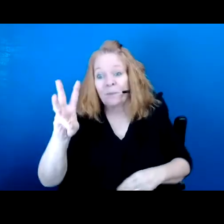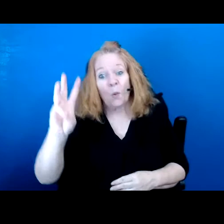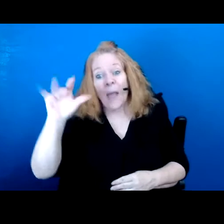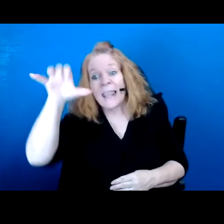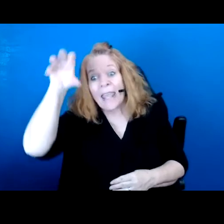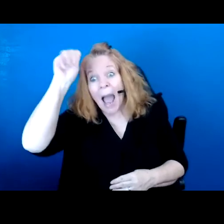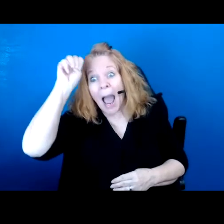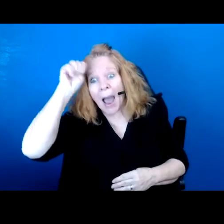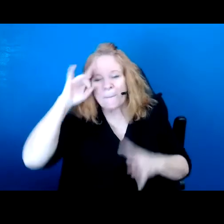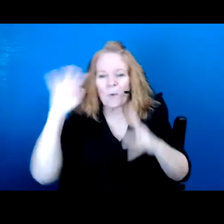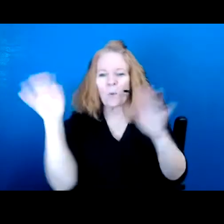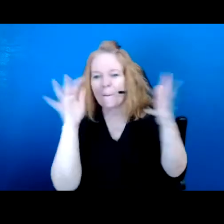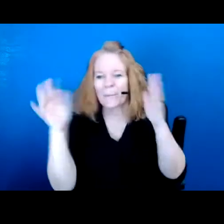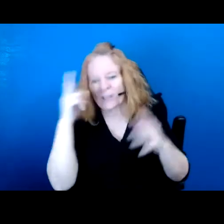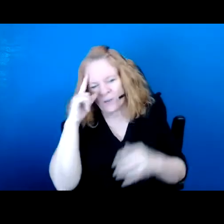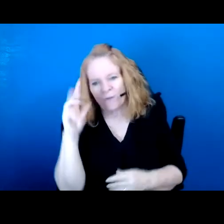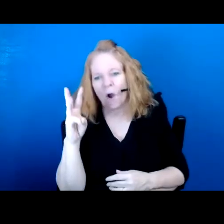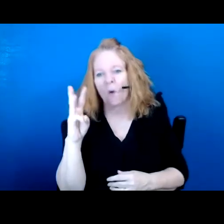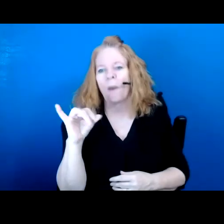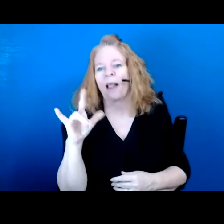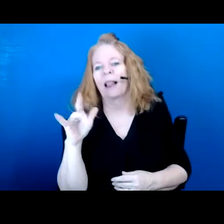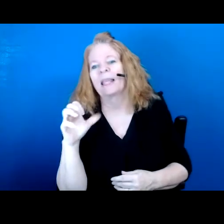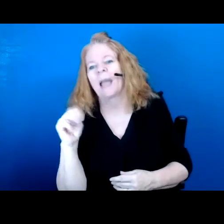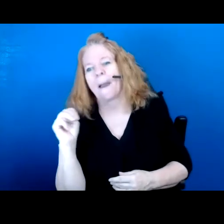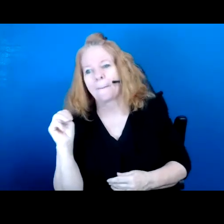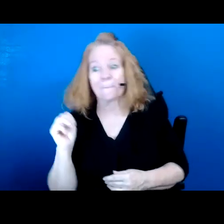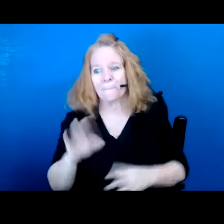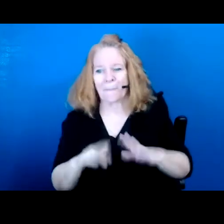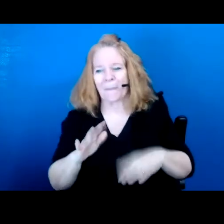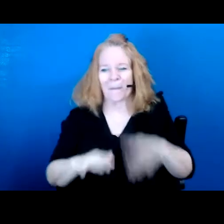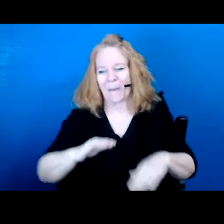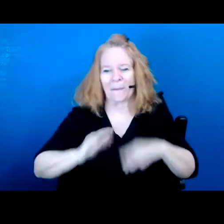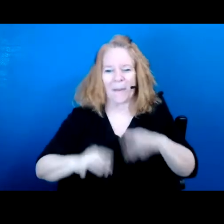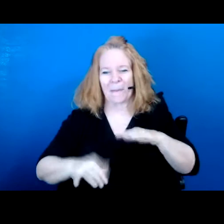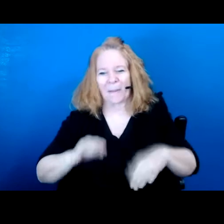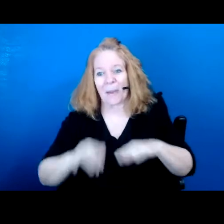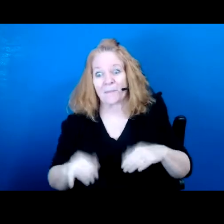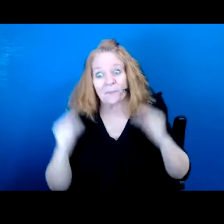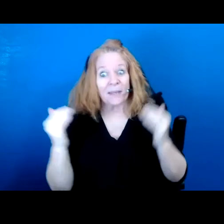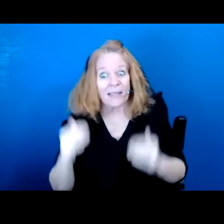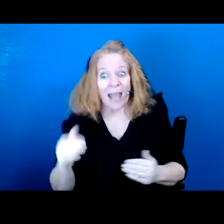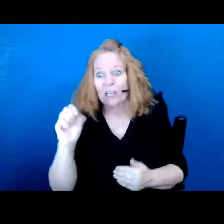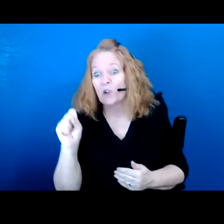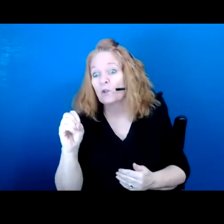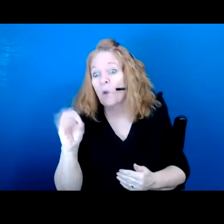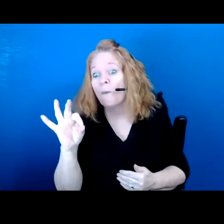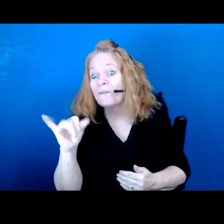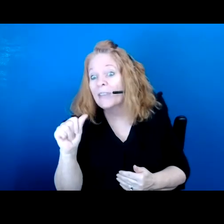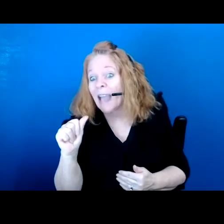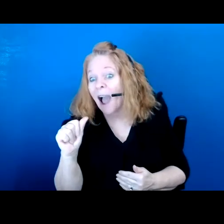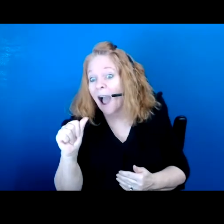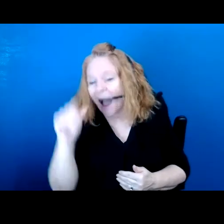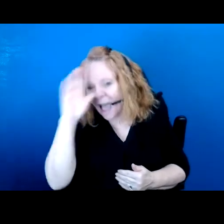hola williams para william para quien sigue